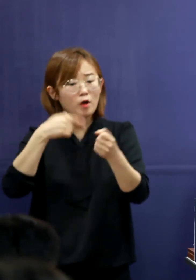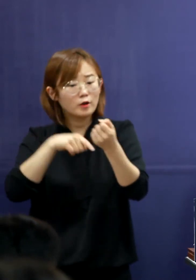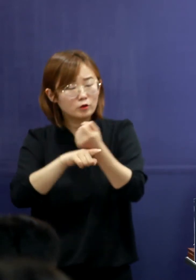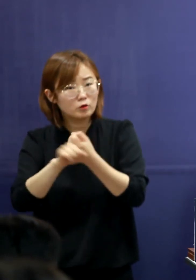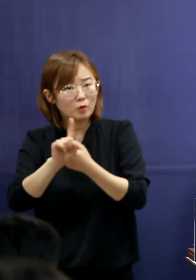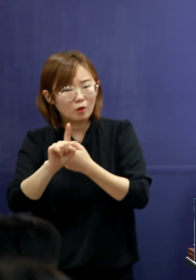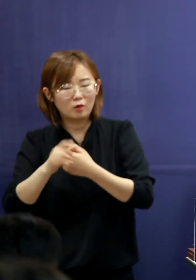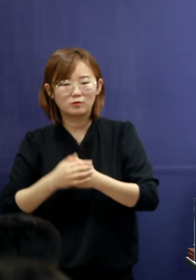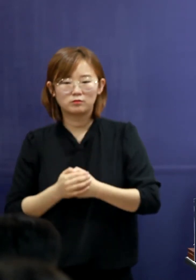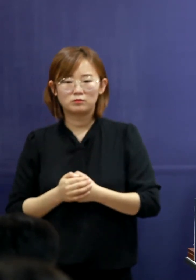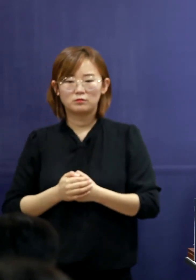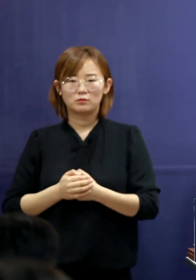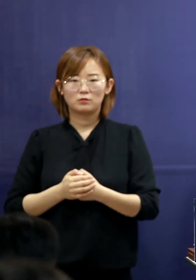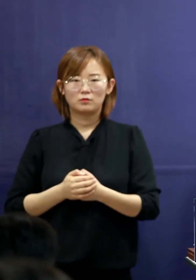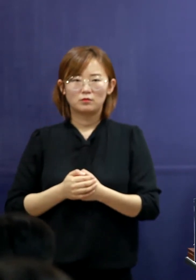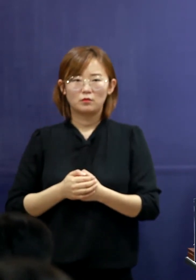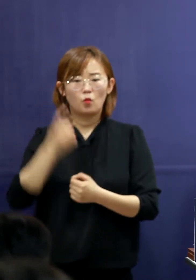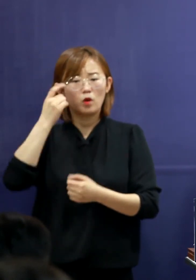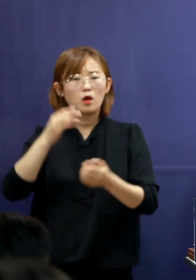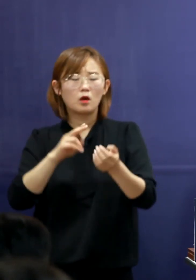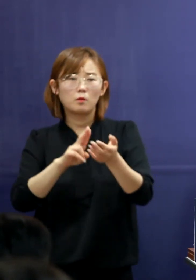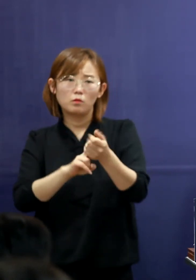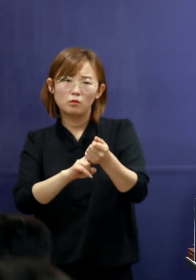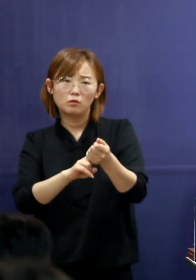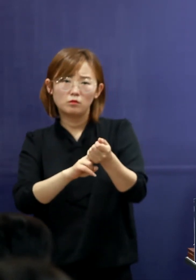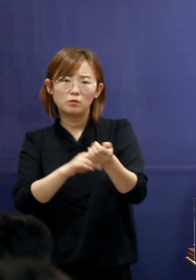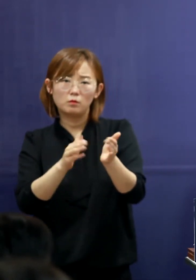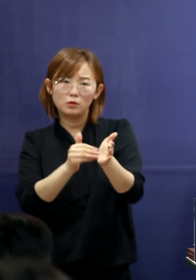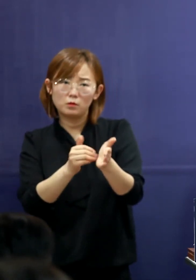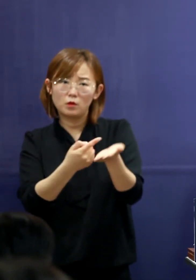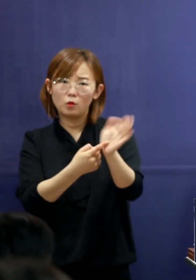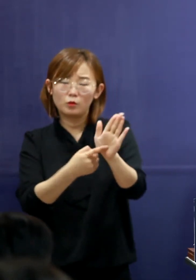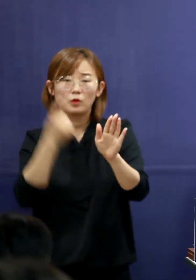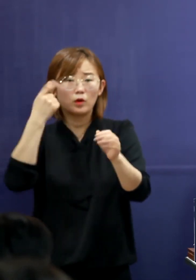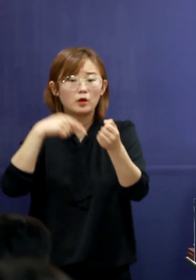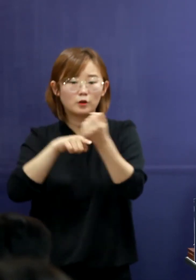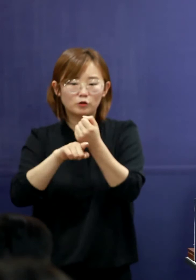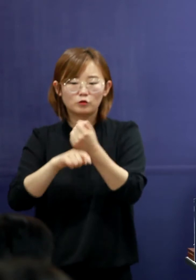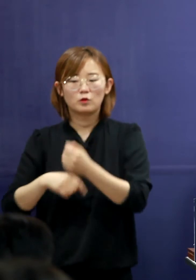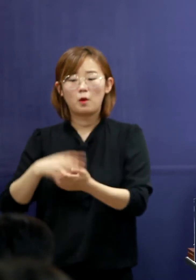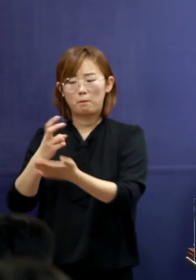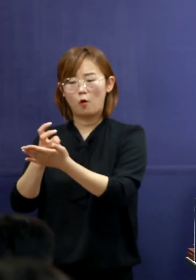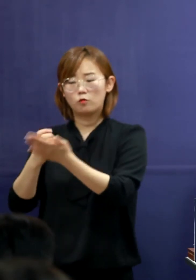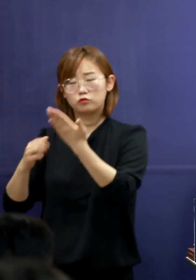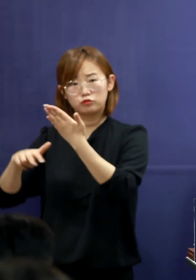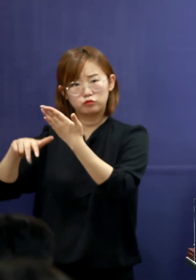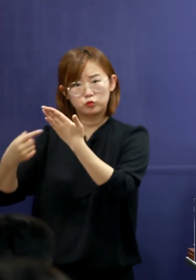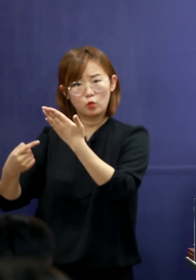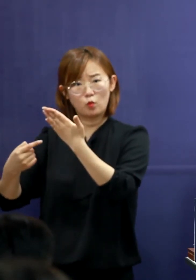법률적 구조 1항 7호에 따라 비공개 대상으로 판단되어 공개해 줄 수 없다.